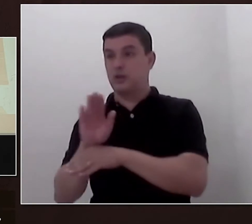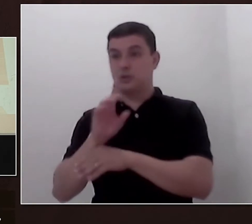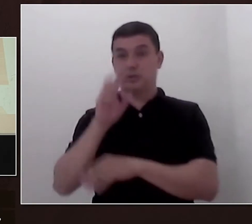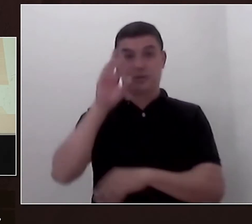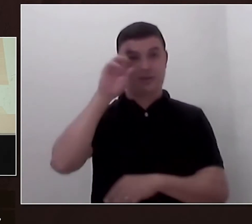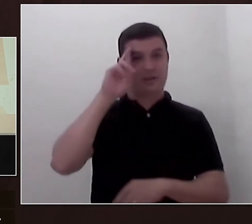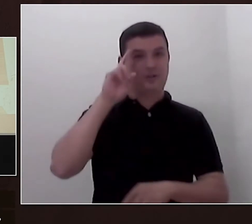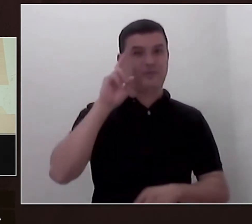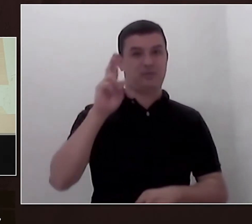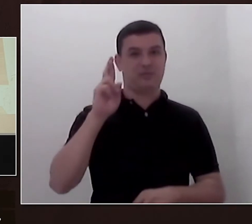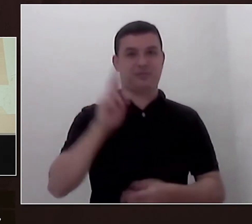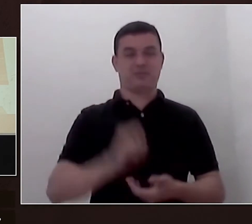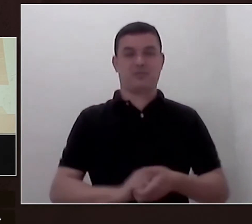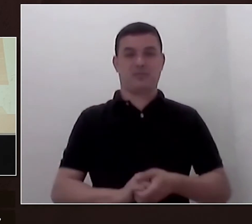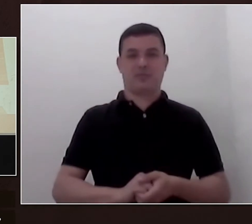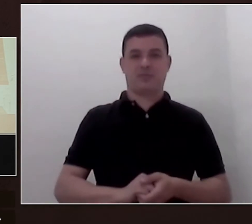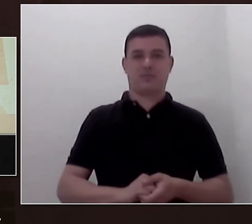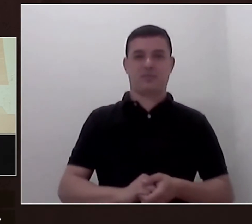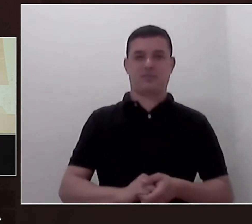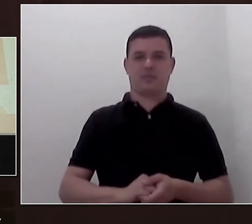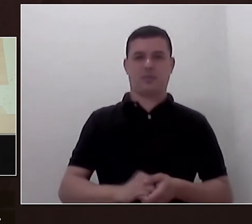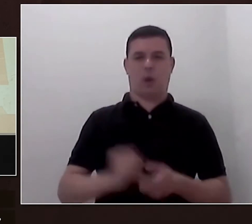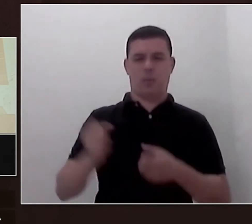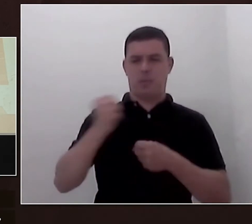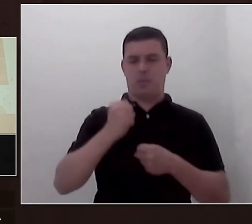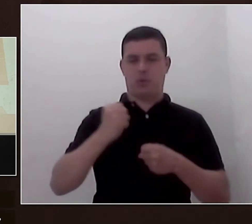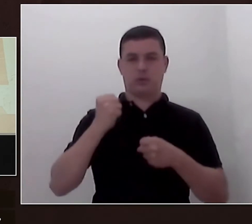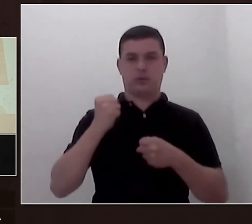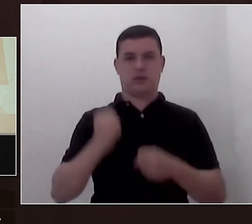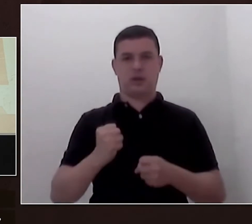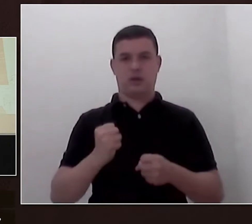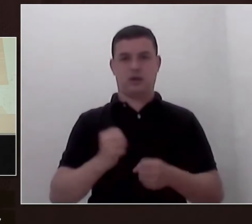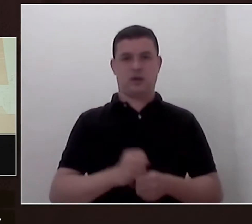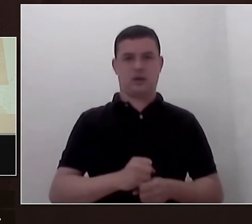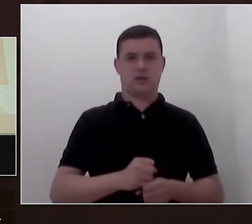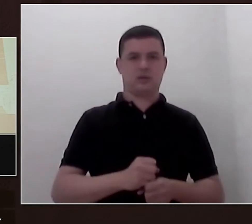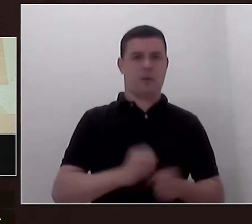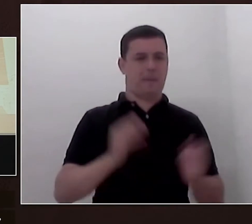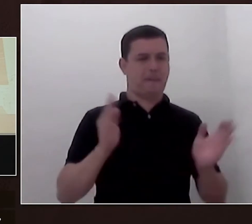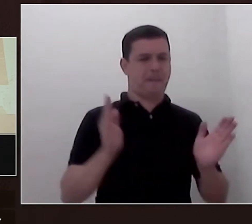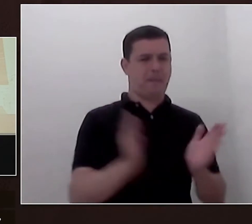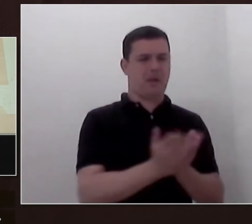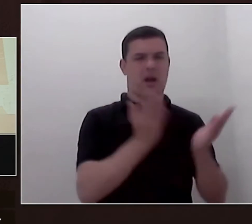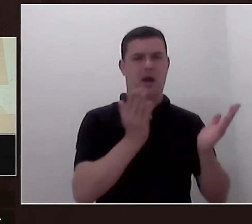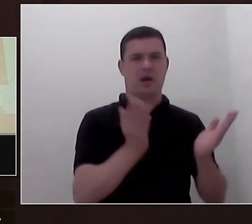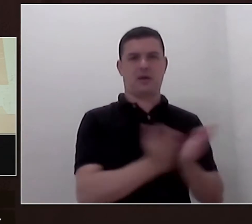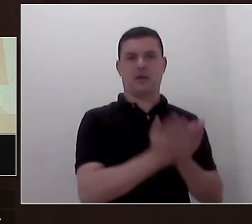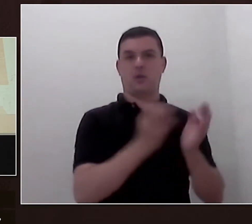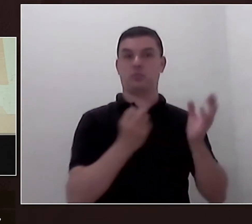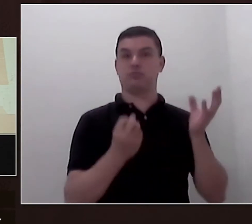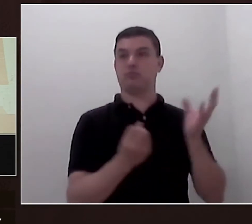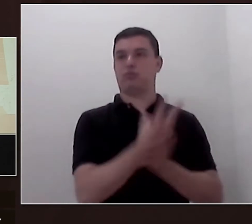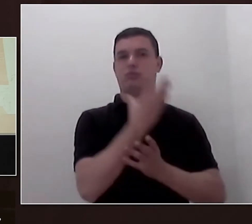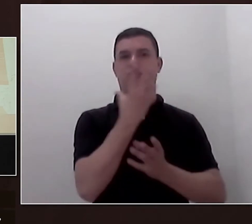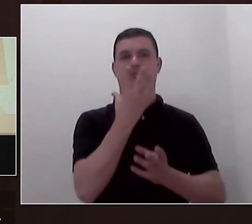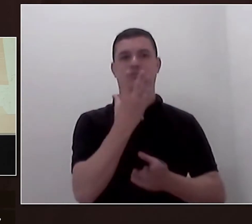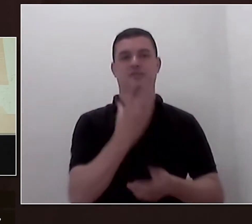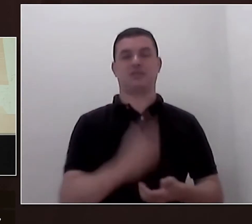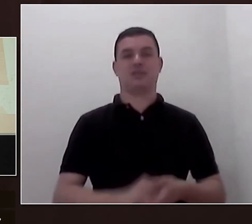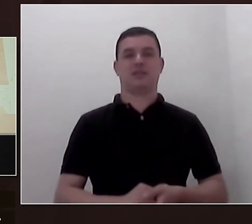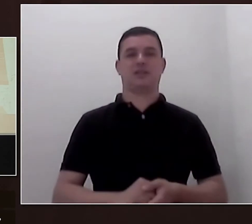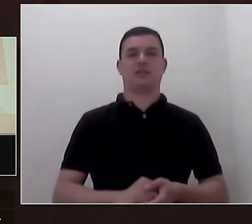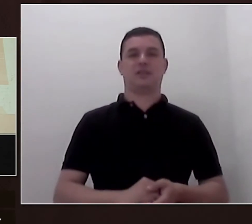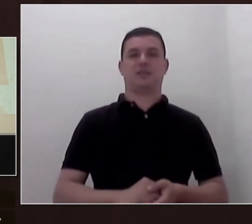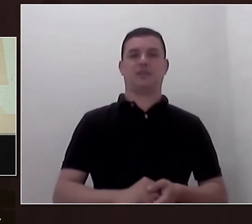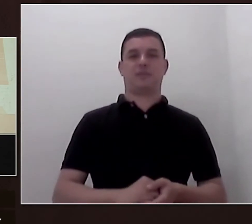confirmando a palavra por meio dos sinais que se seguiam. Irmão, nós